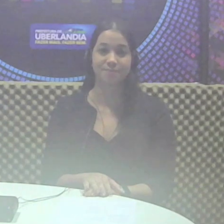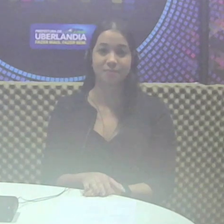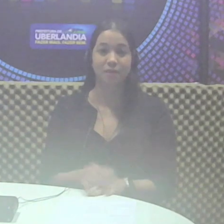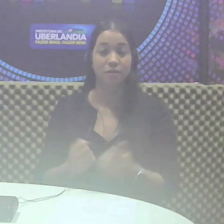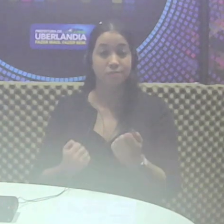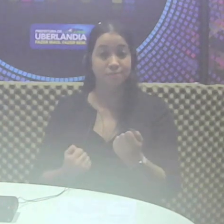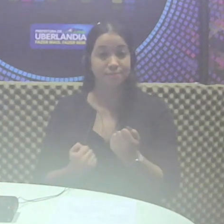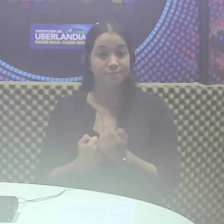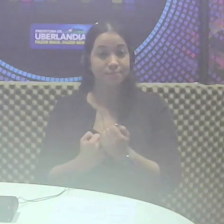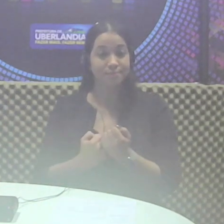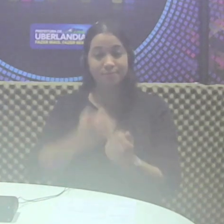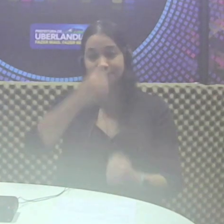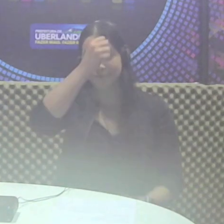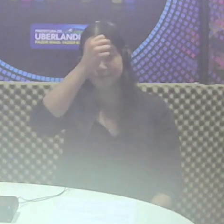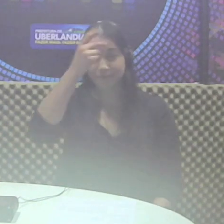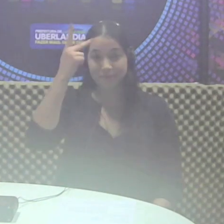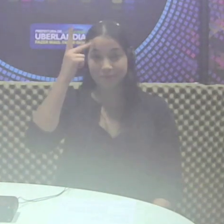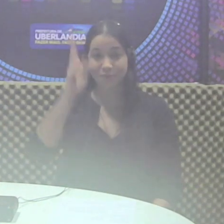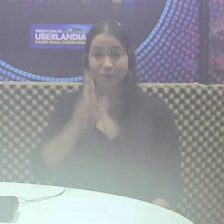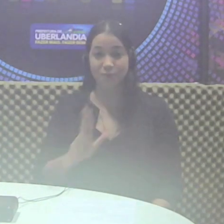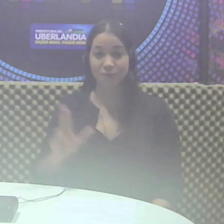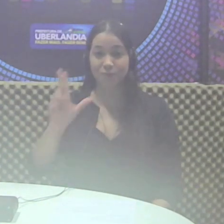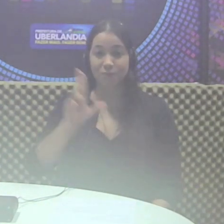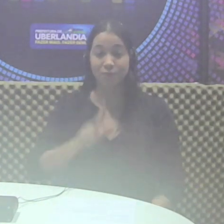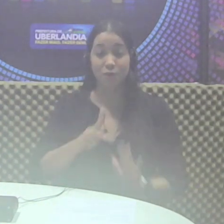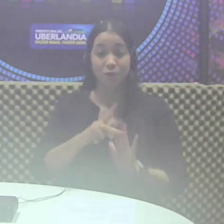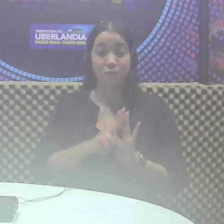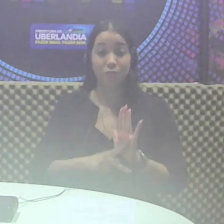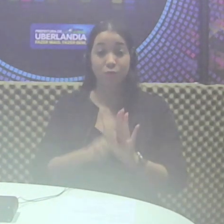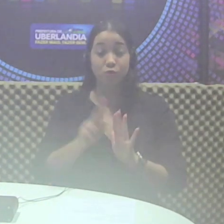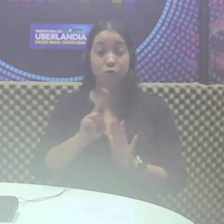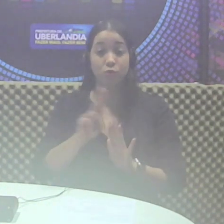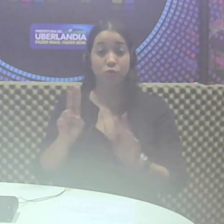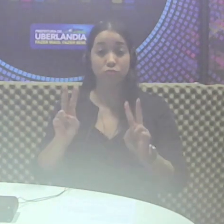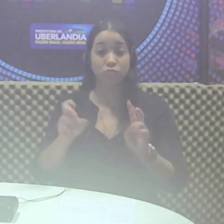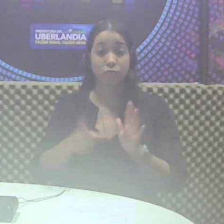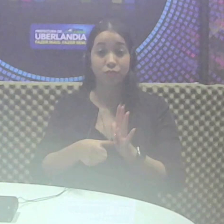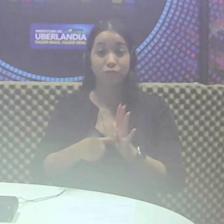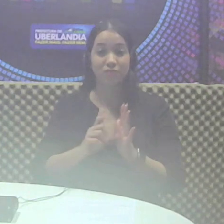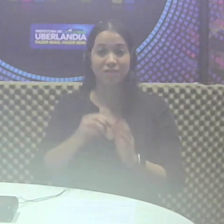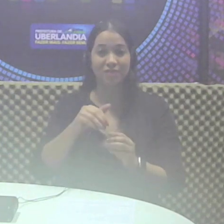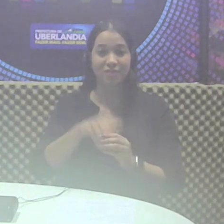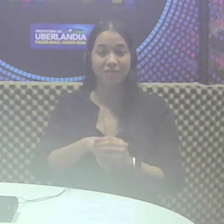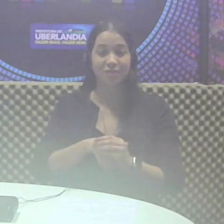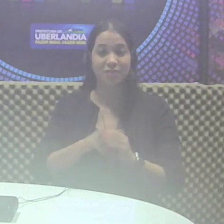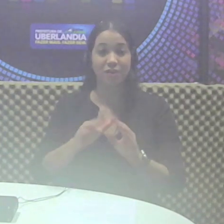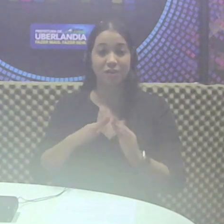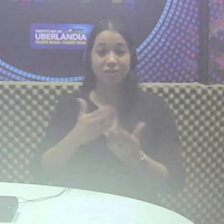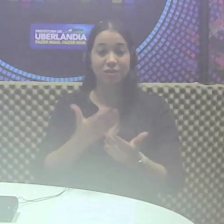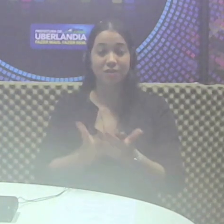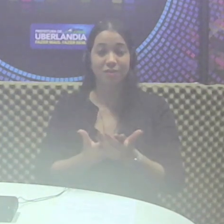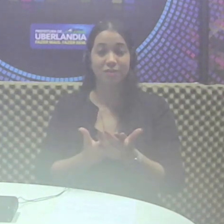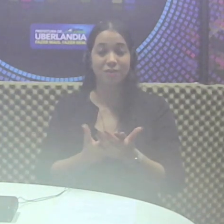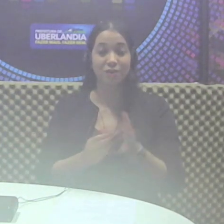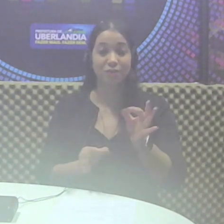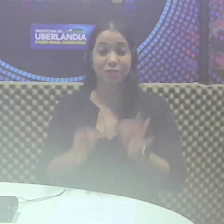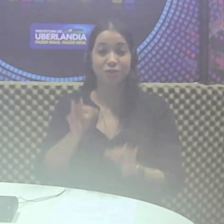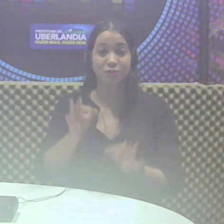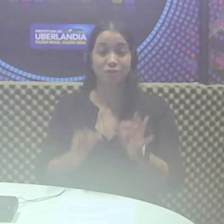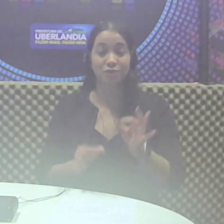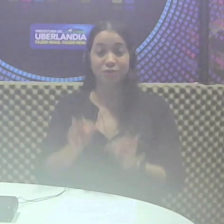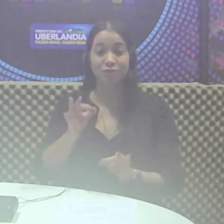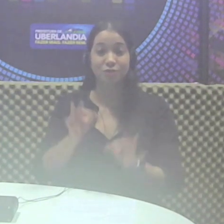Apoiado pela Prefeitura de Uberlândia, o projeto Antes do Voto é uma iniciativa da Escola Judiciária Eleitoral do Tribunal